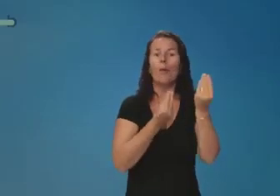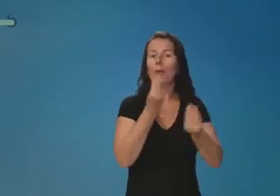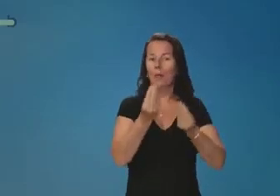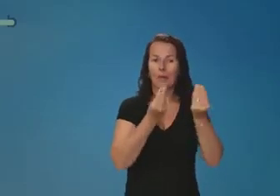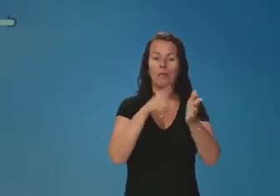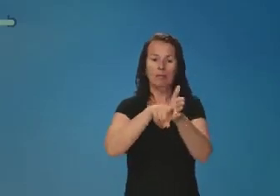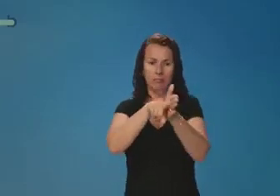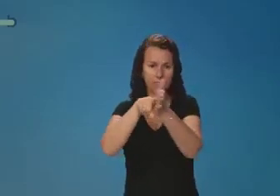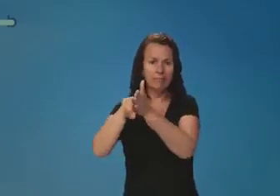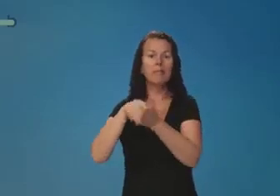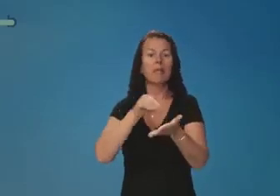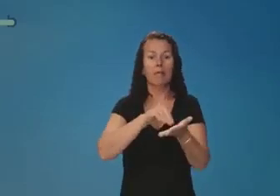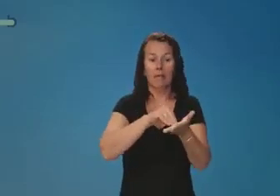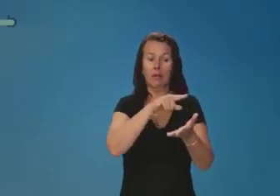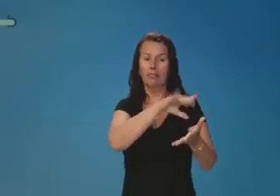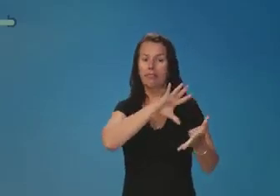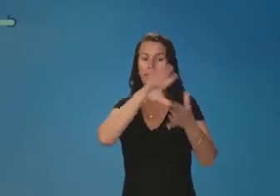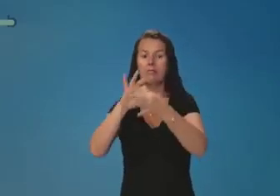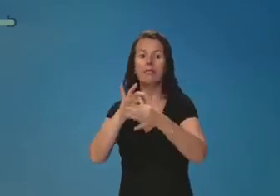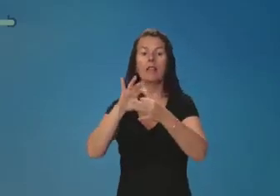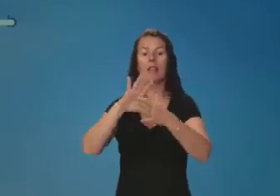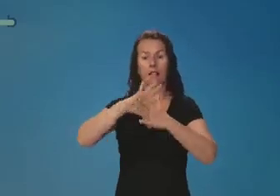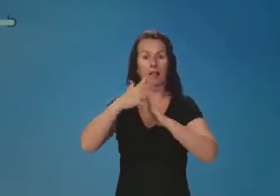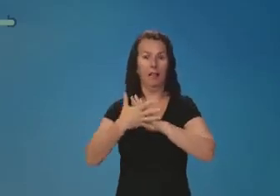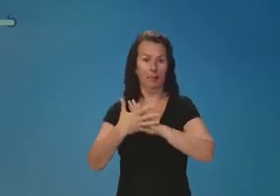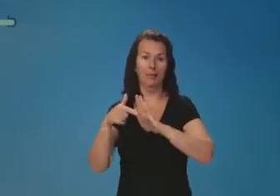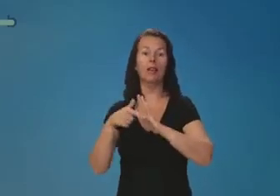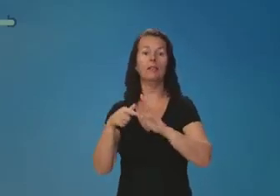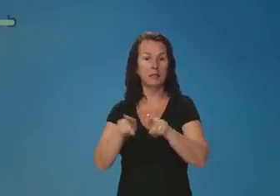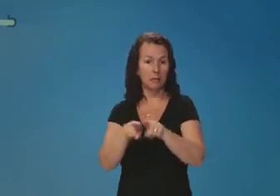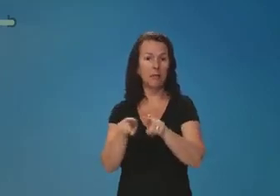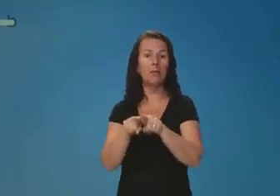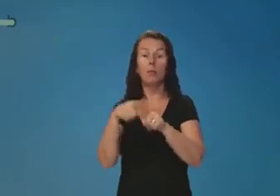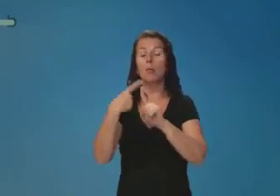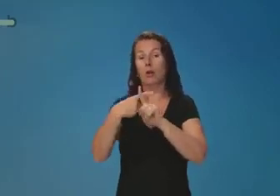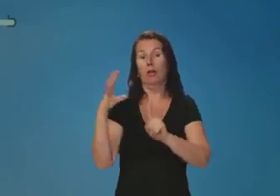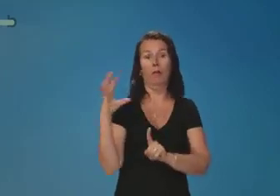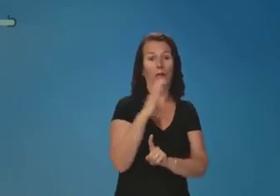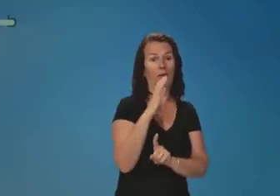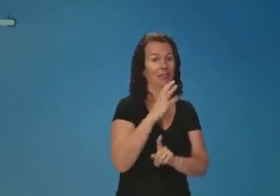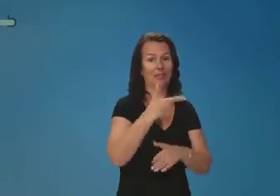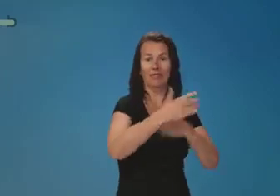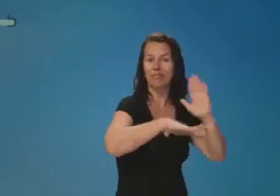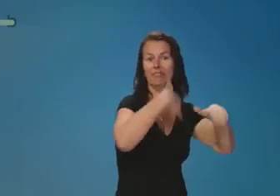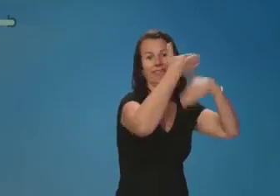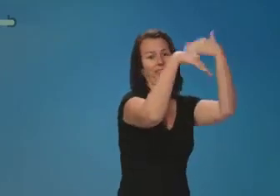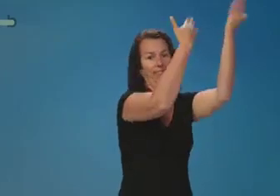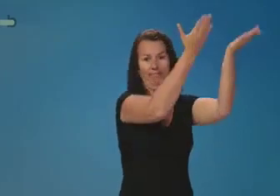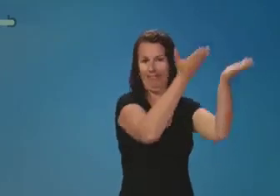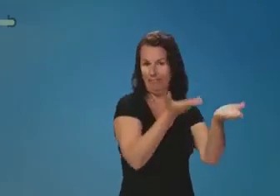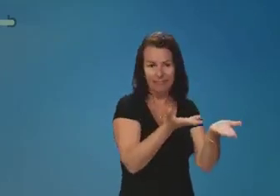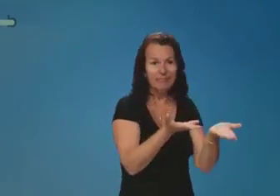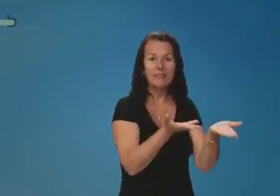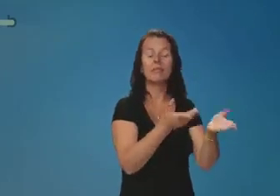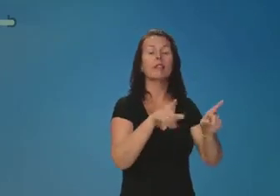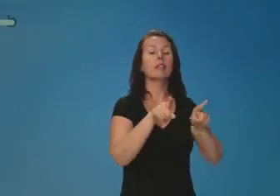sobre esse assunto que sejam vinculadas à área da Libras, que possam contribuir para o desenvolvimento da educação bilíngue. Além disso, a